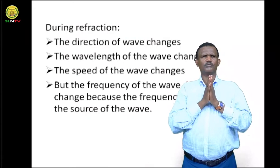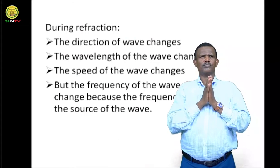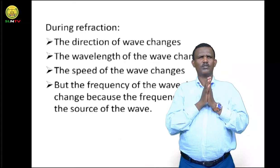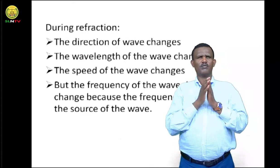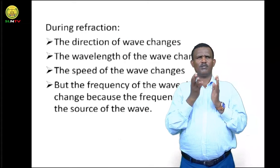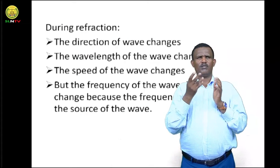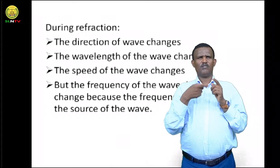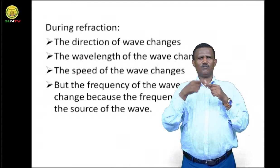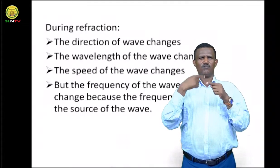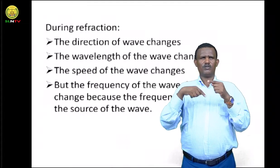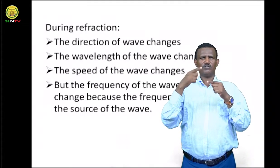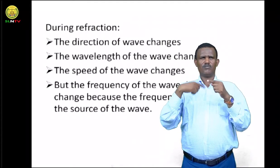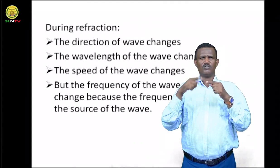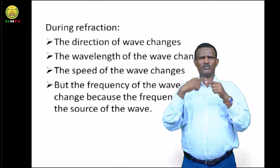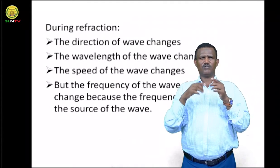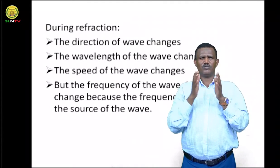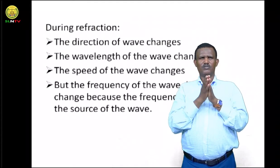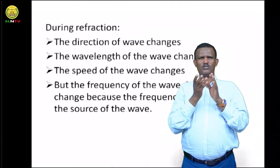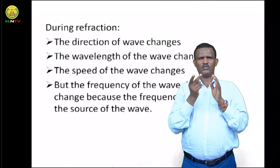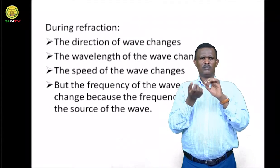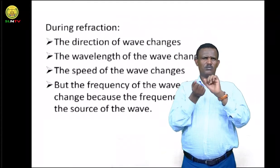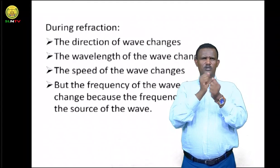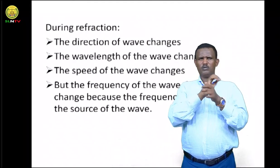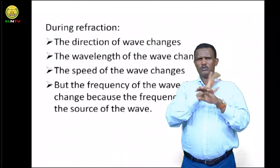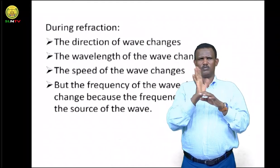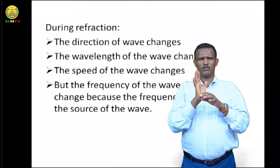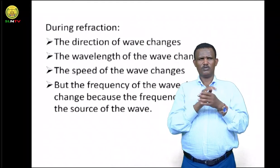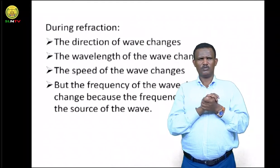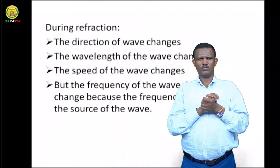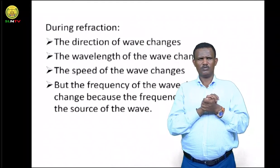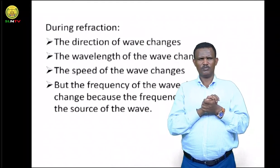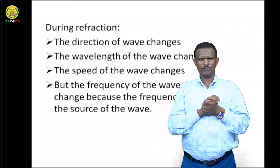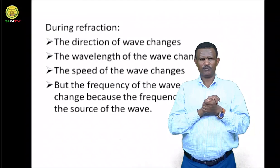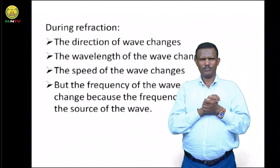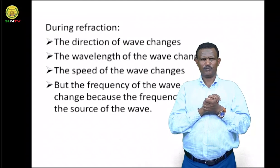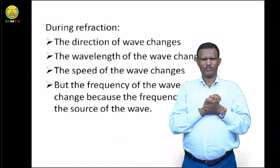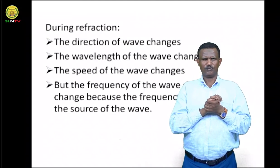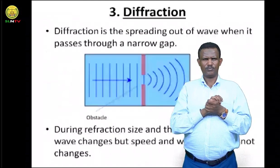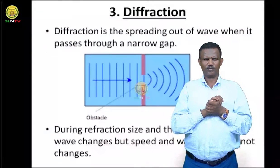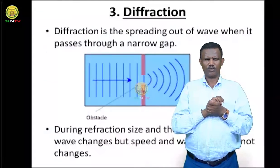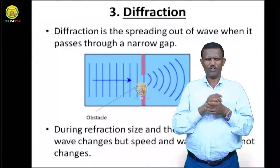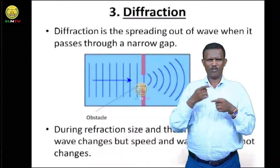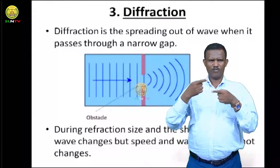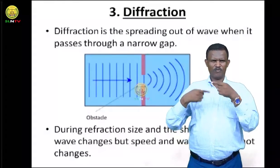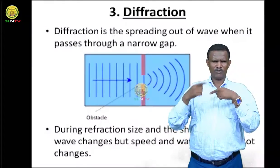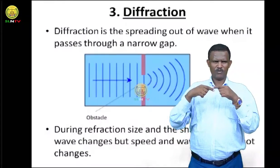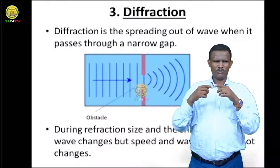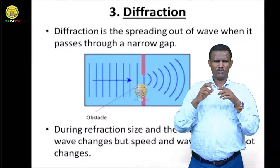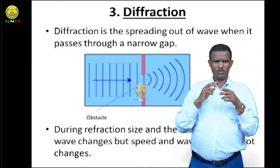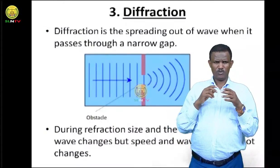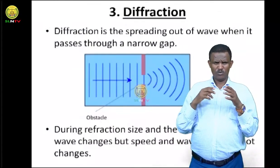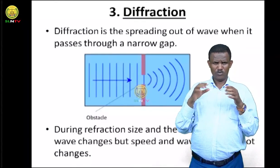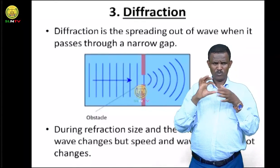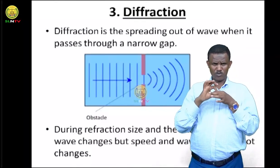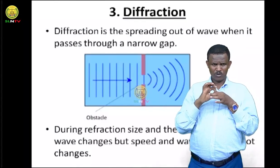bedelo because frequency of the wave depend on the source of the wave frequency-gu wuxuu mar walba ku xunaanayaa kolba wave-ka soo